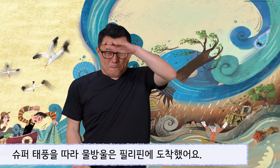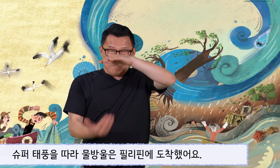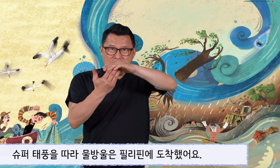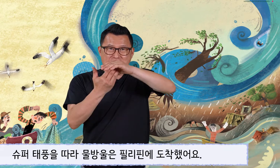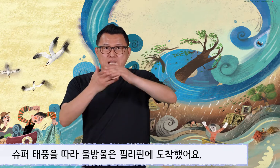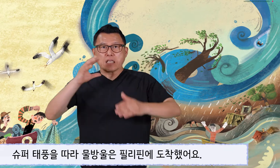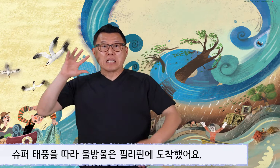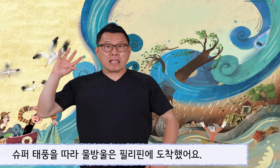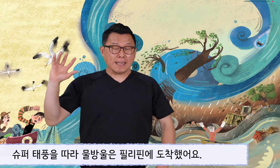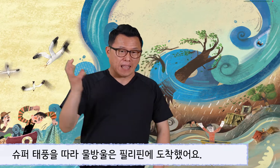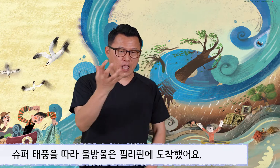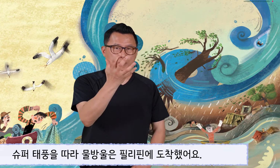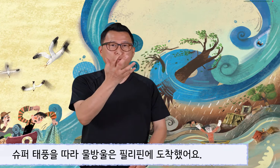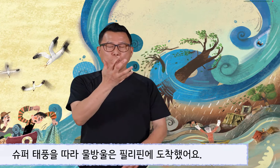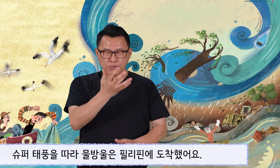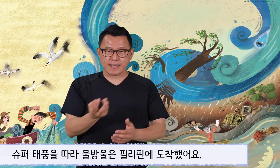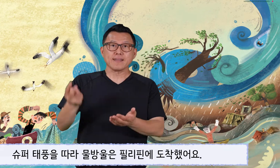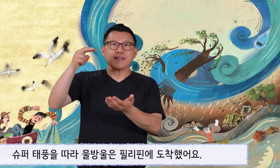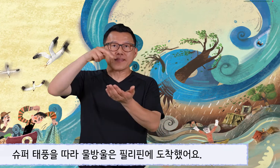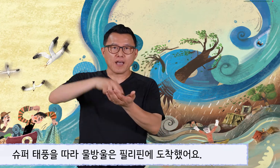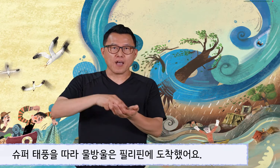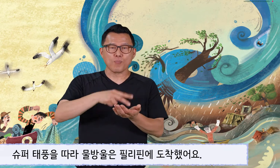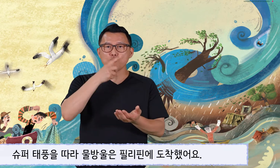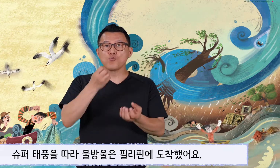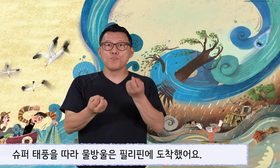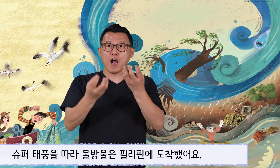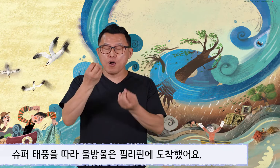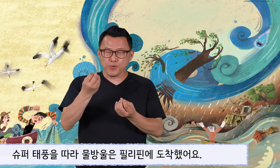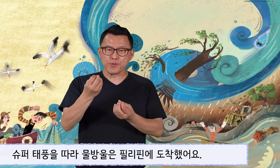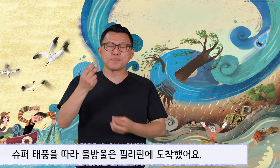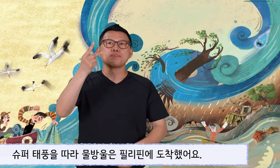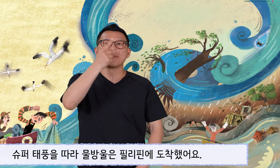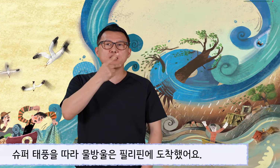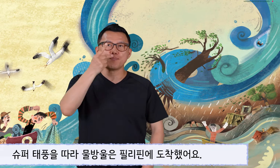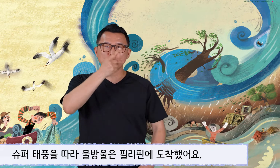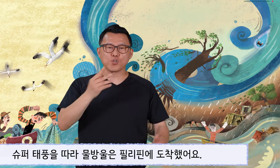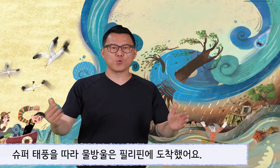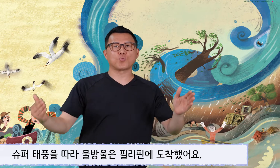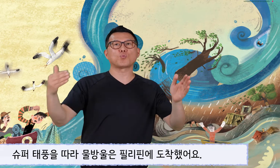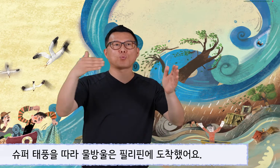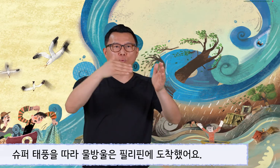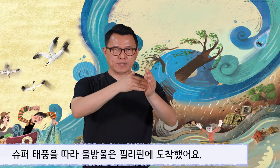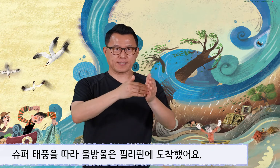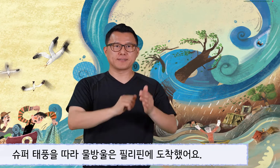슈퍼 태풍을 따라 물방울은 필리핀에 도착했어요.